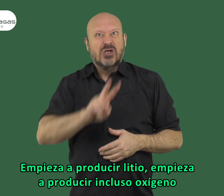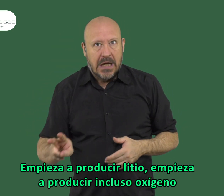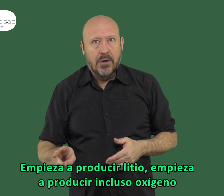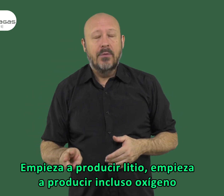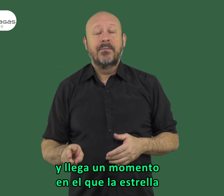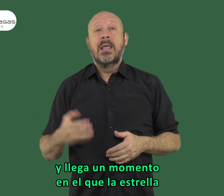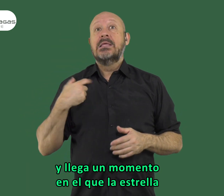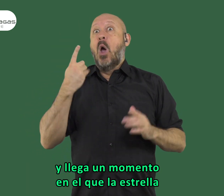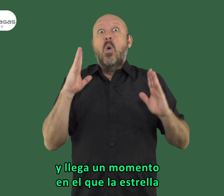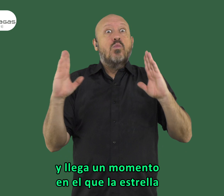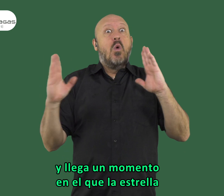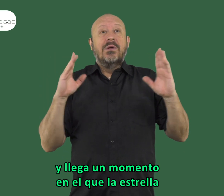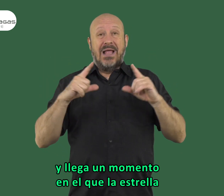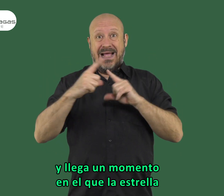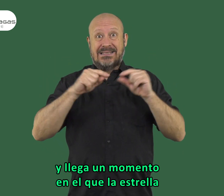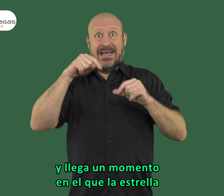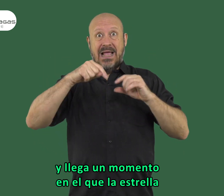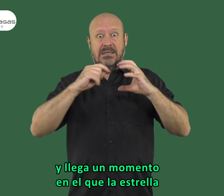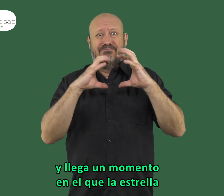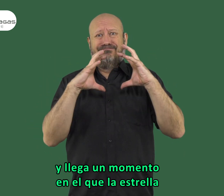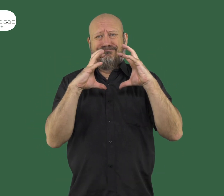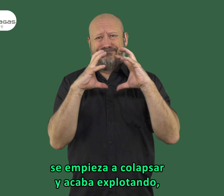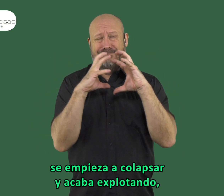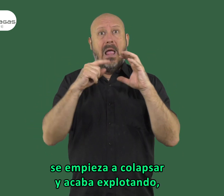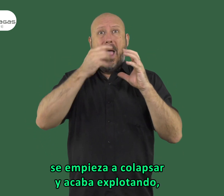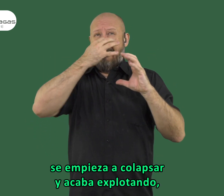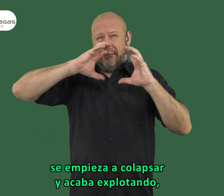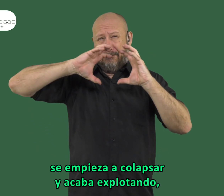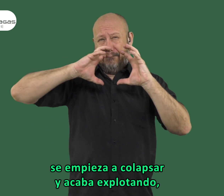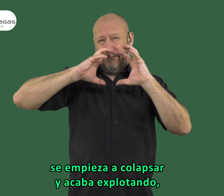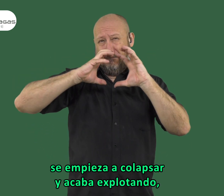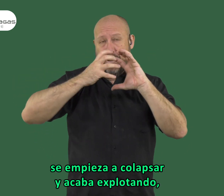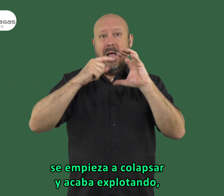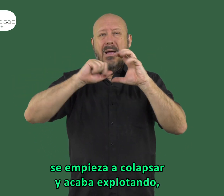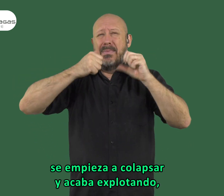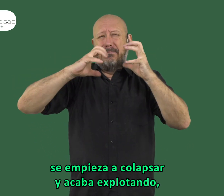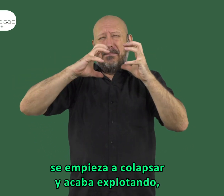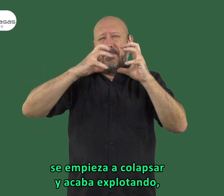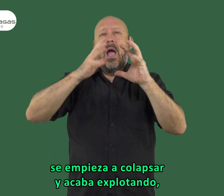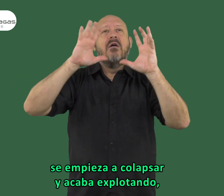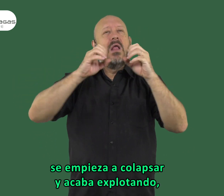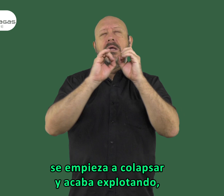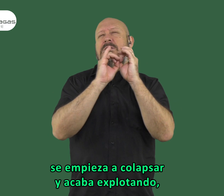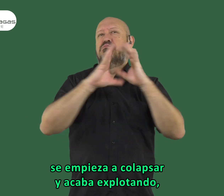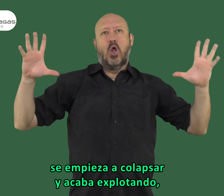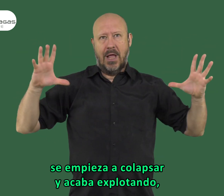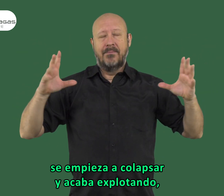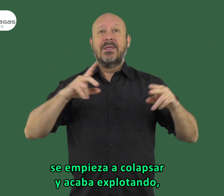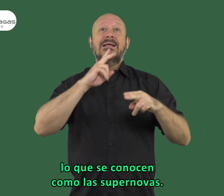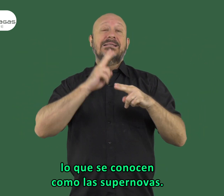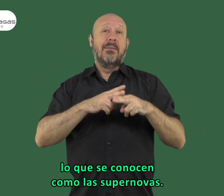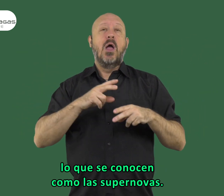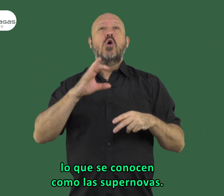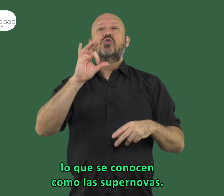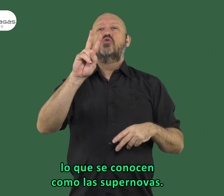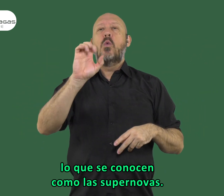incluso oxígeno, y llega un momento en el que la estrella se empieza a colapsar y acaba explotando,